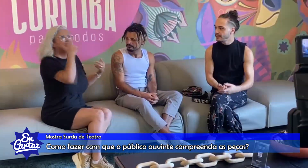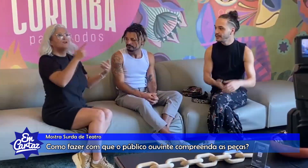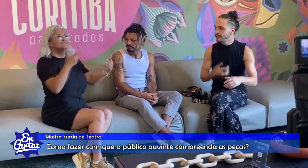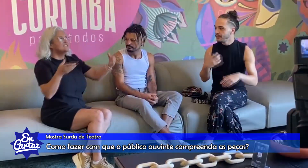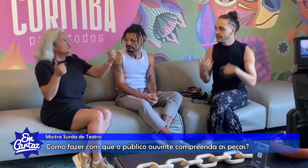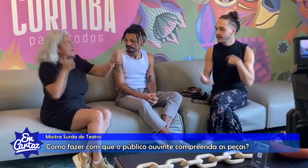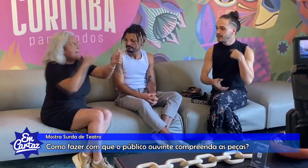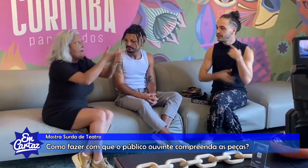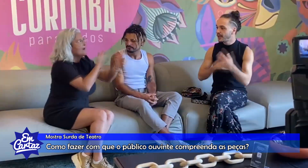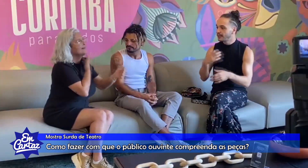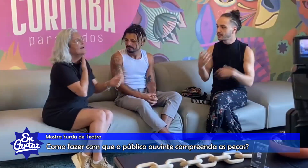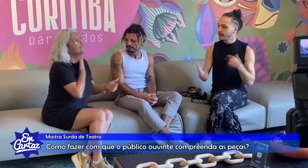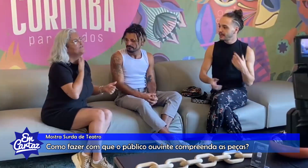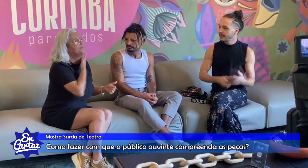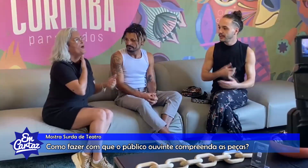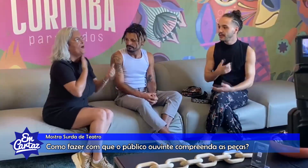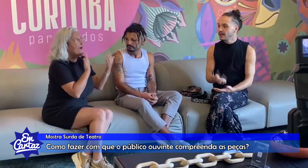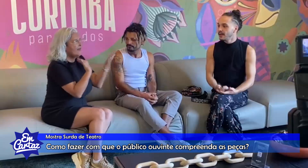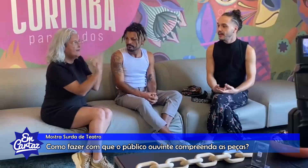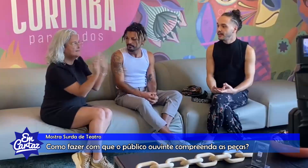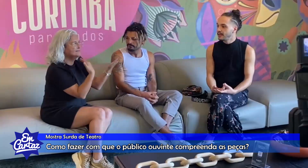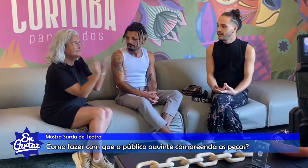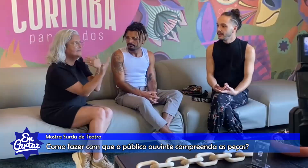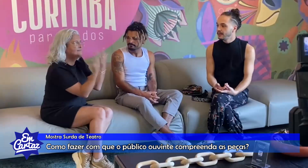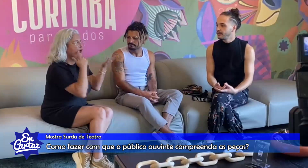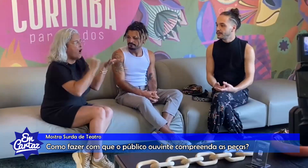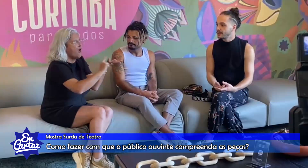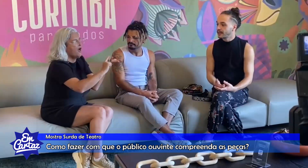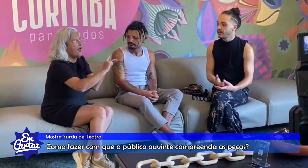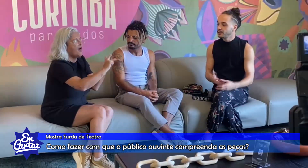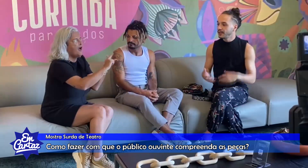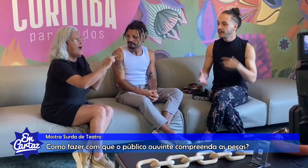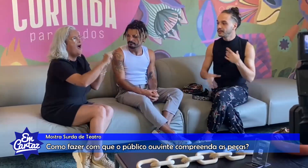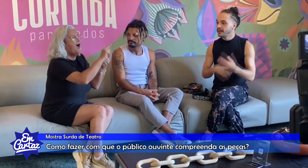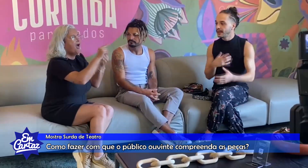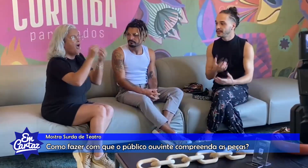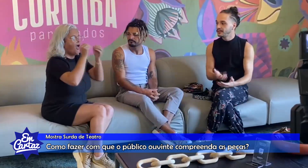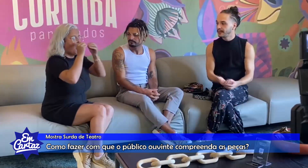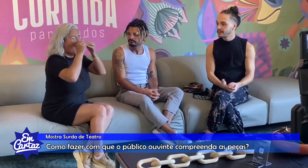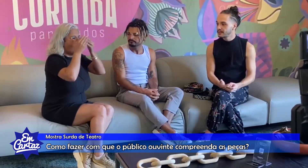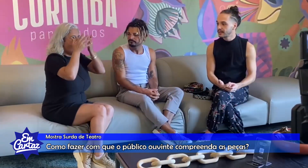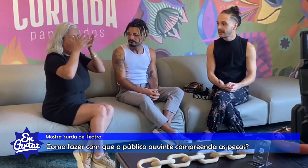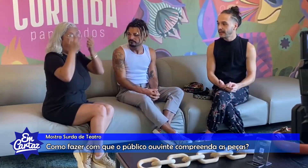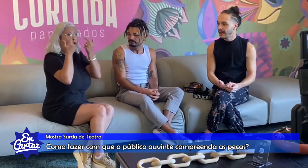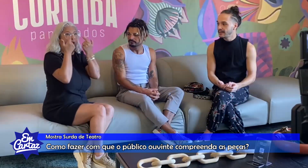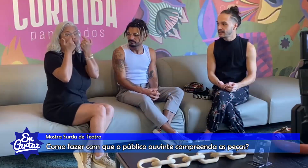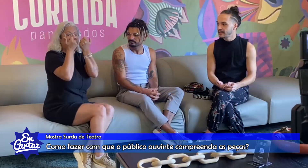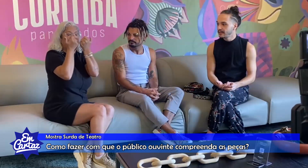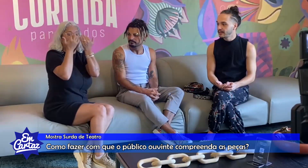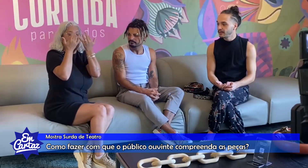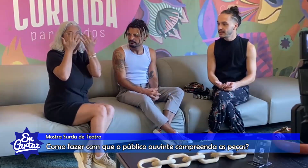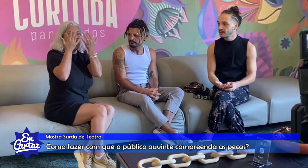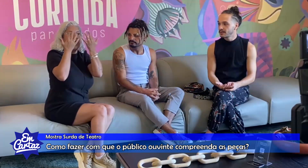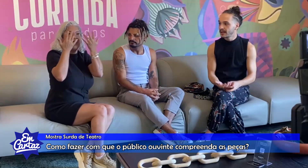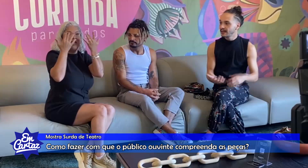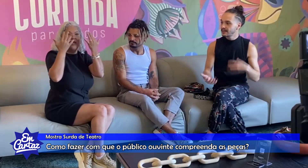linguagens, de mímica, de teatro, de palhaçaria, e que só que não chegam, né, em diversos canais, assim, não, eles não conseguem